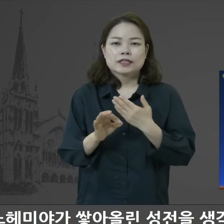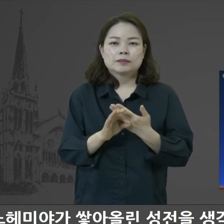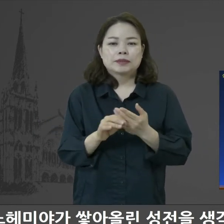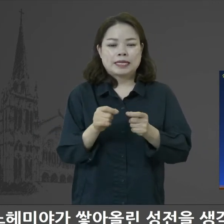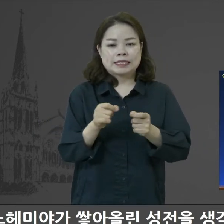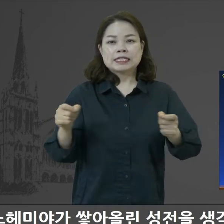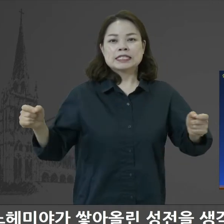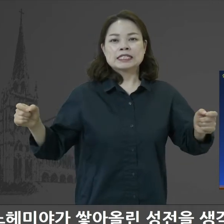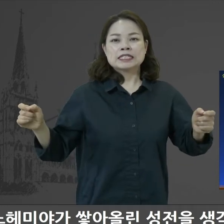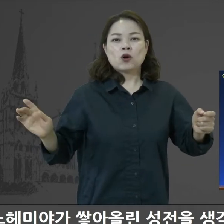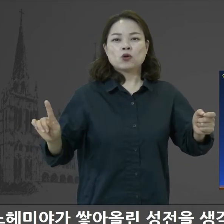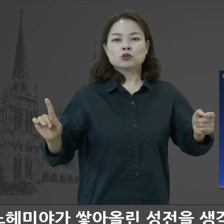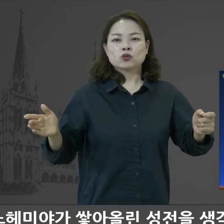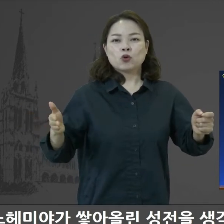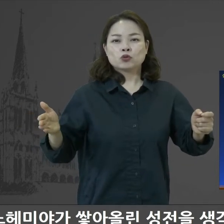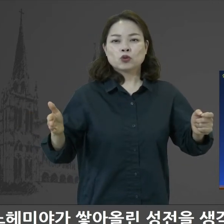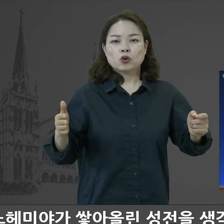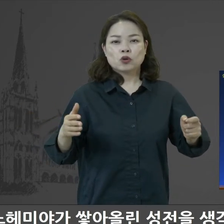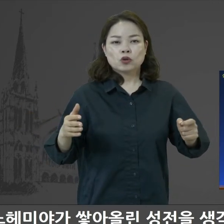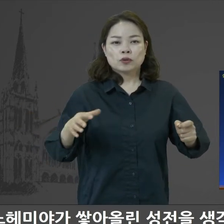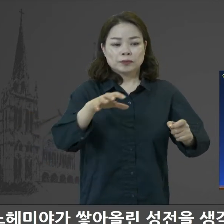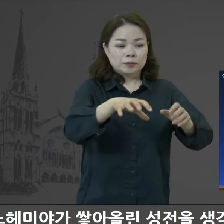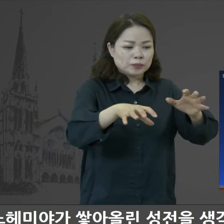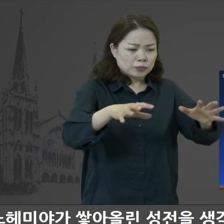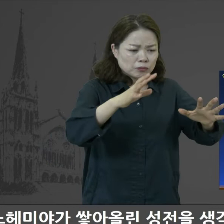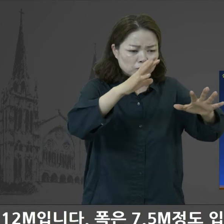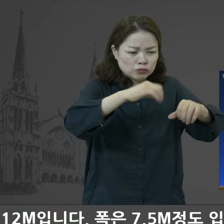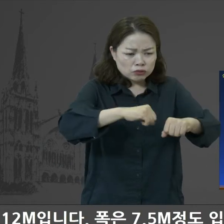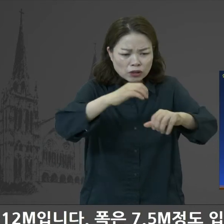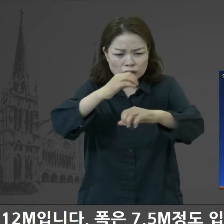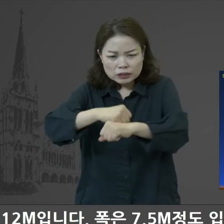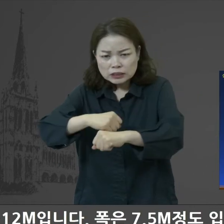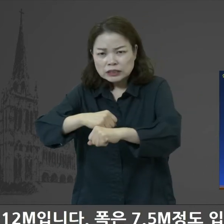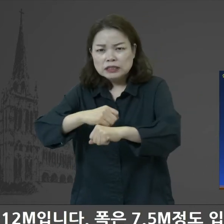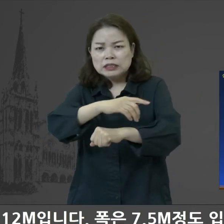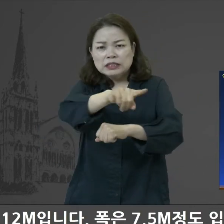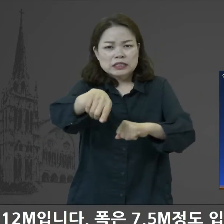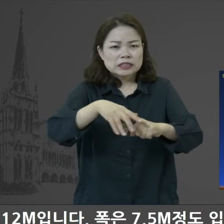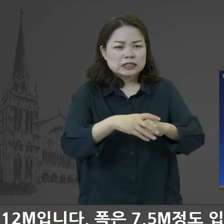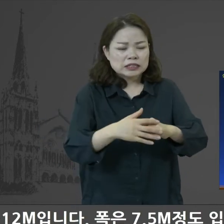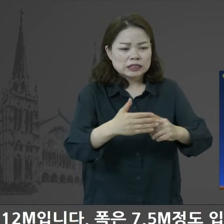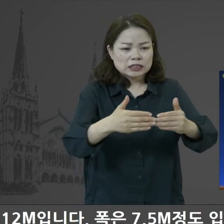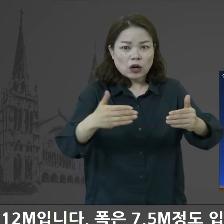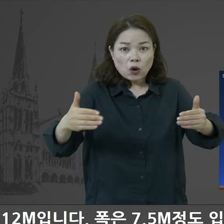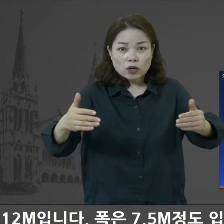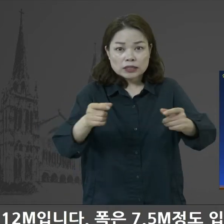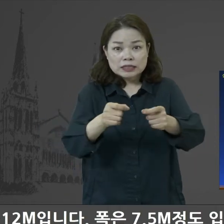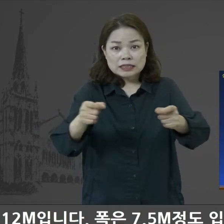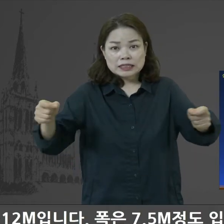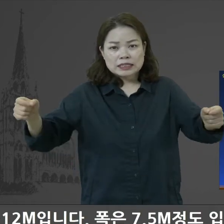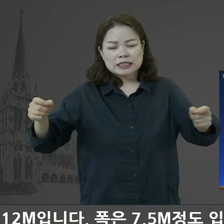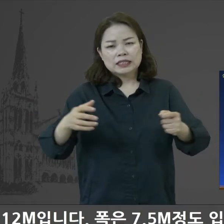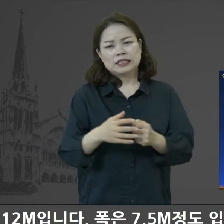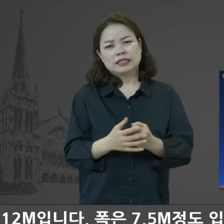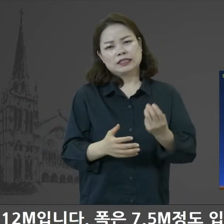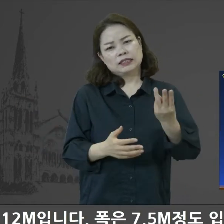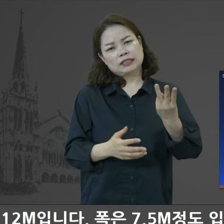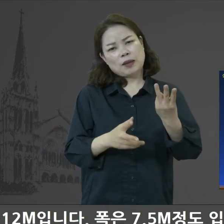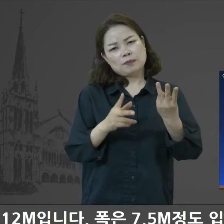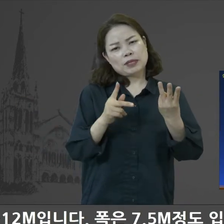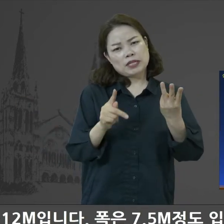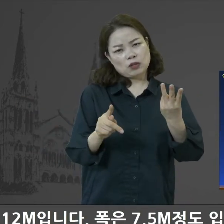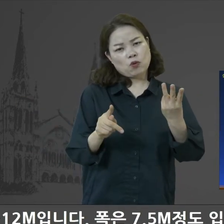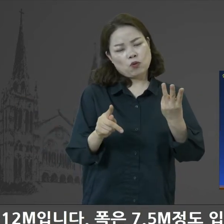길이는 얼마나 될까요? 군데군데 무너진 성벽의 길이까지를 합하면 그 길이가 3km 정도에